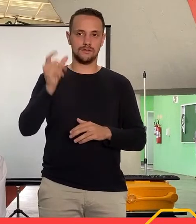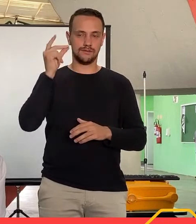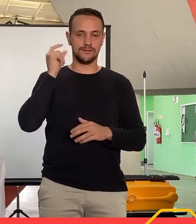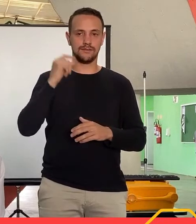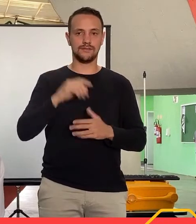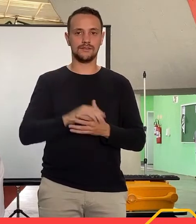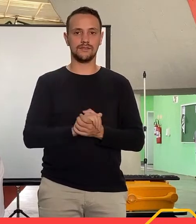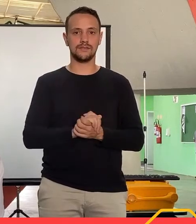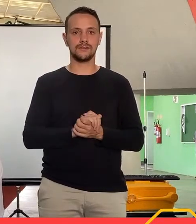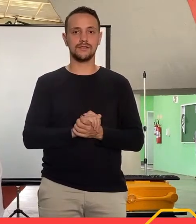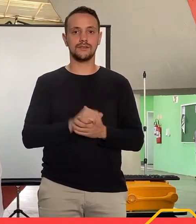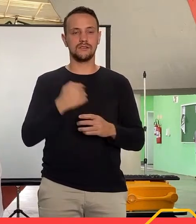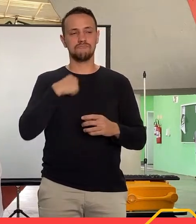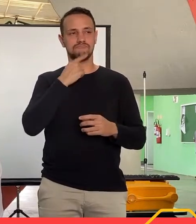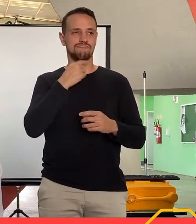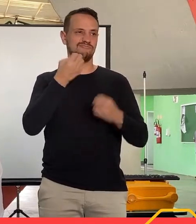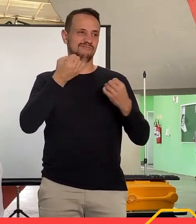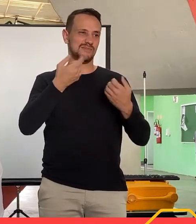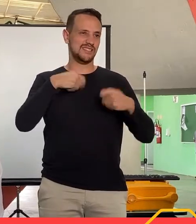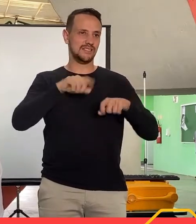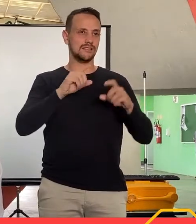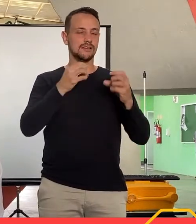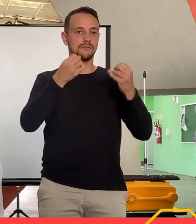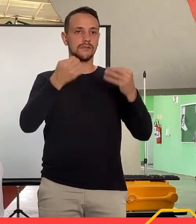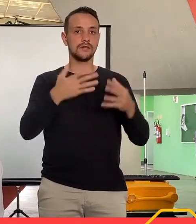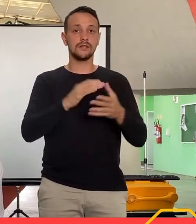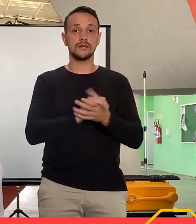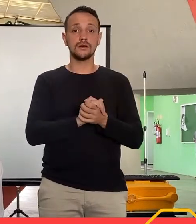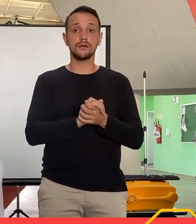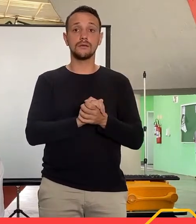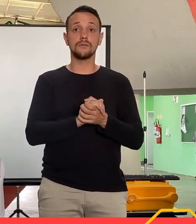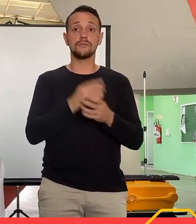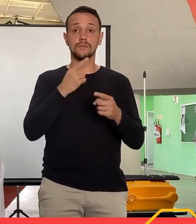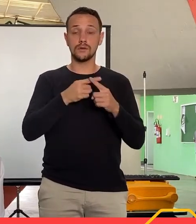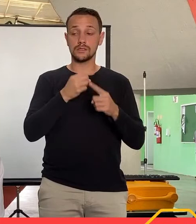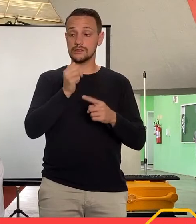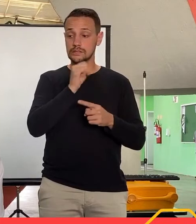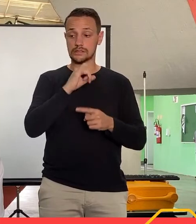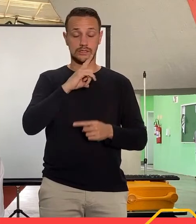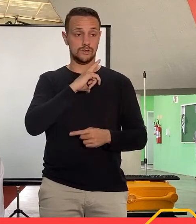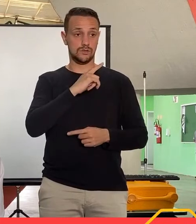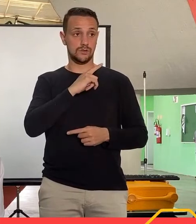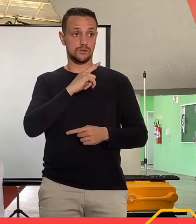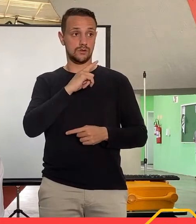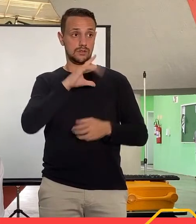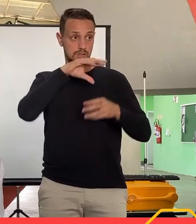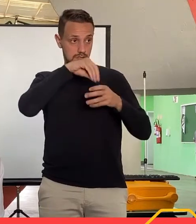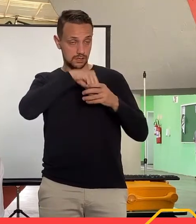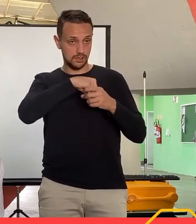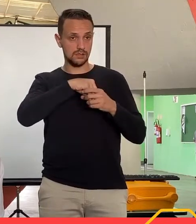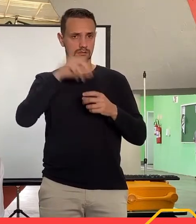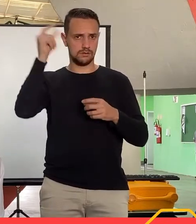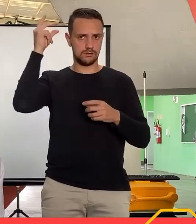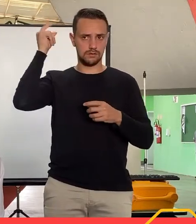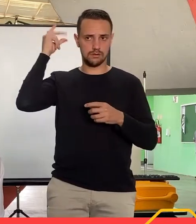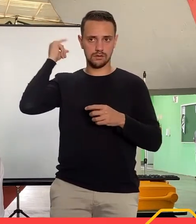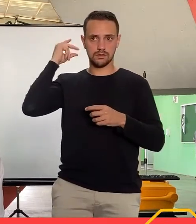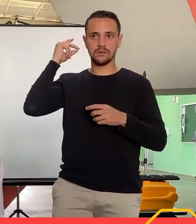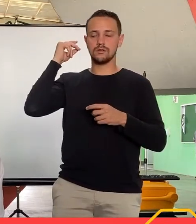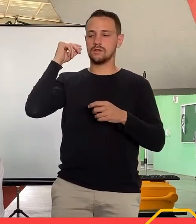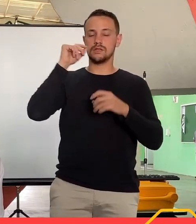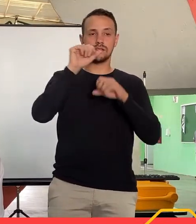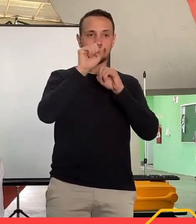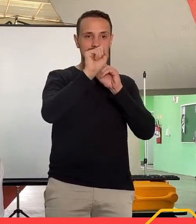né? Logo vou explicar o que está acontecendo. Pelo direito brasileiro, até outro dia, nós estabelecemos, lá atrás, o